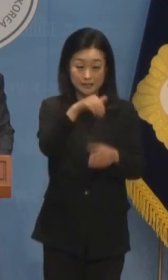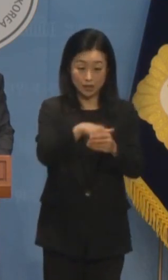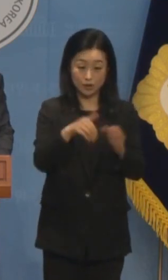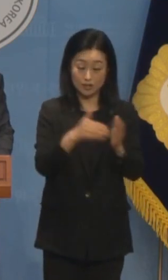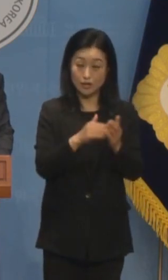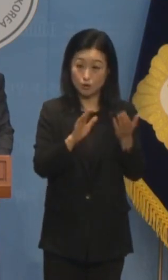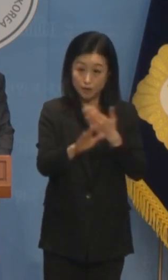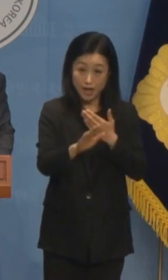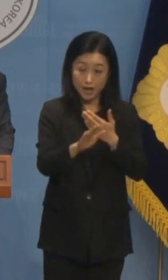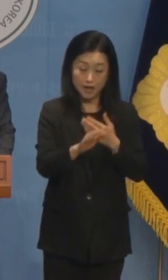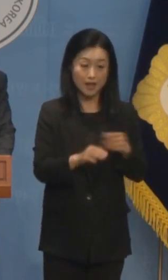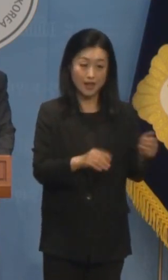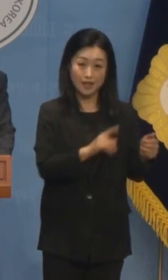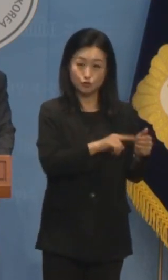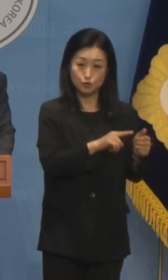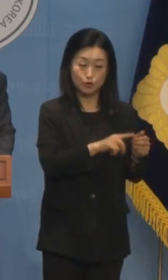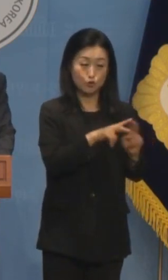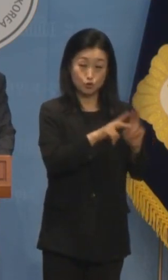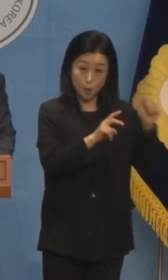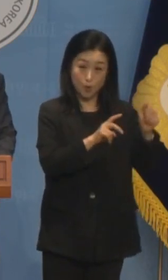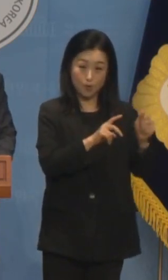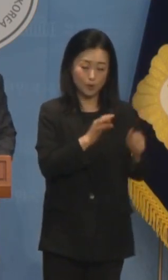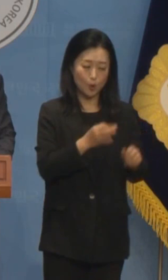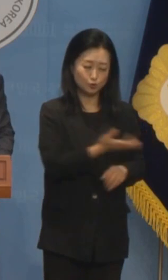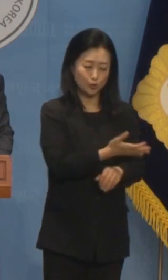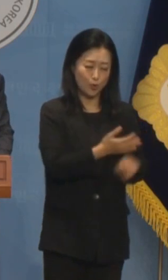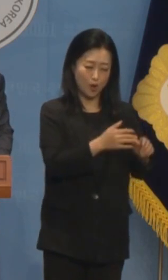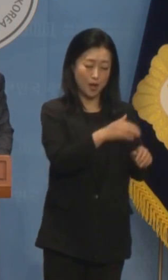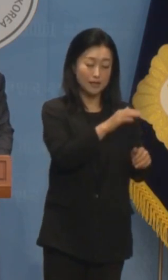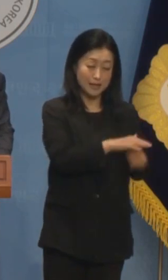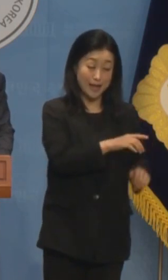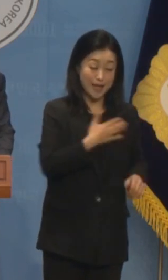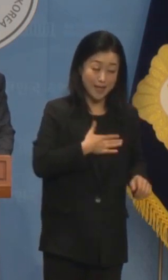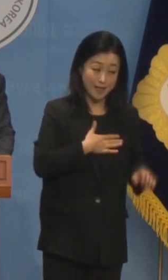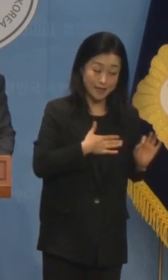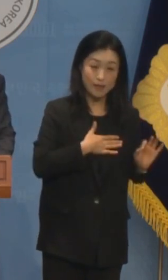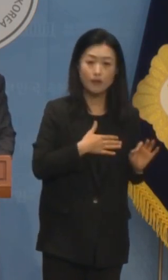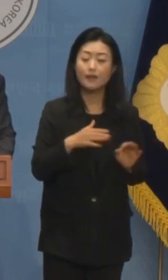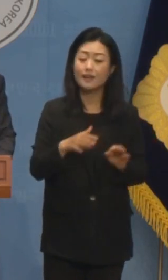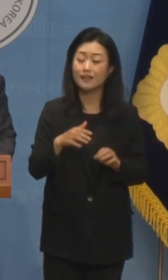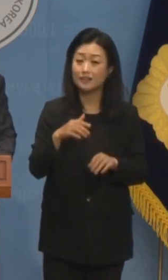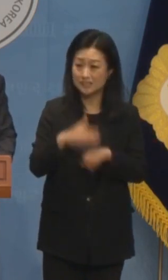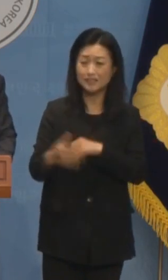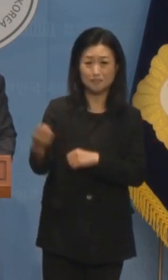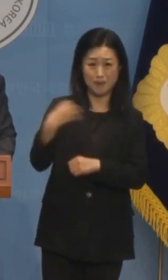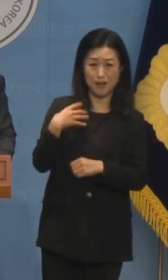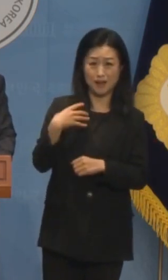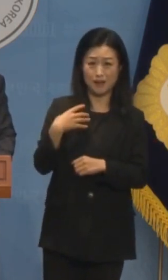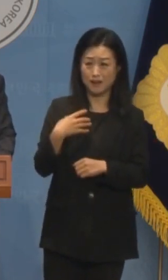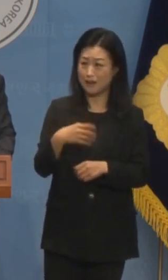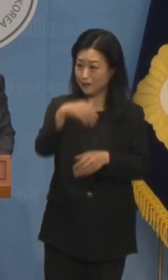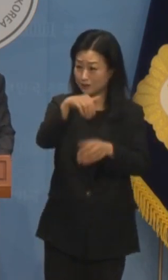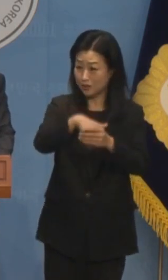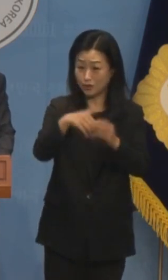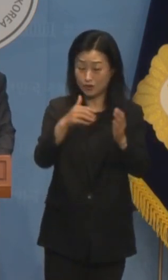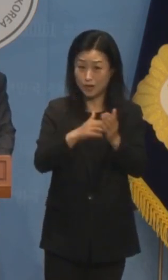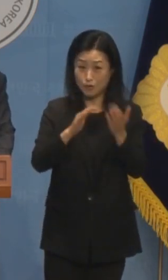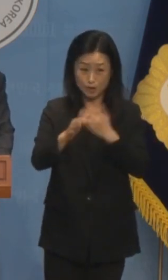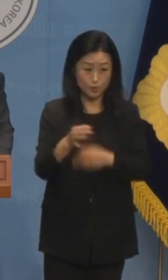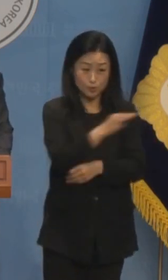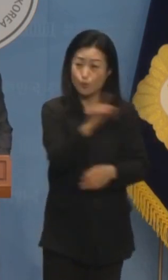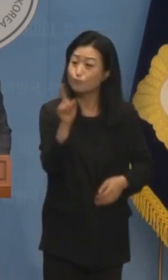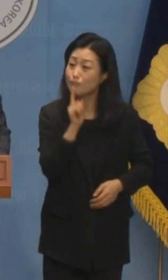죄목을 적용했습니다만 선거가 다 끝난 마당에 매수할 후보가 도대체 어디에 있단